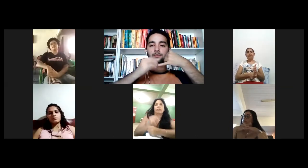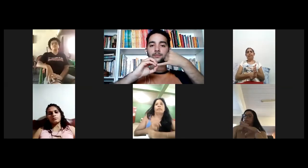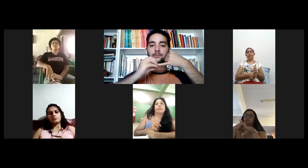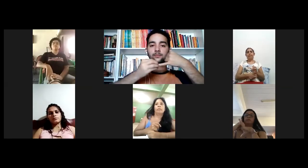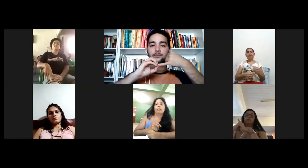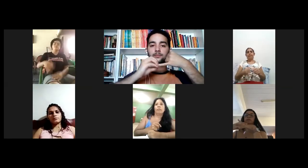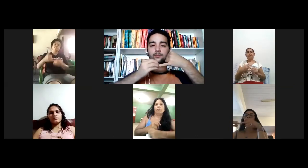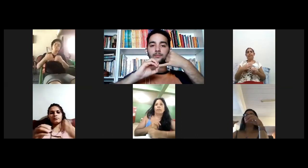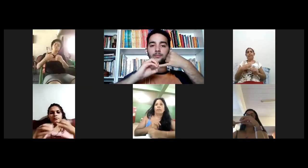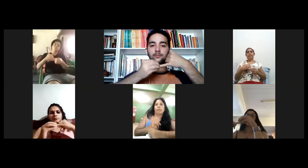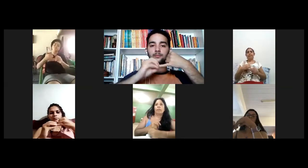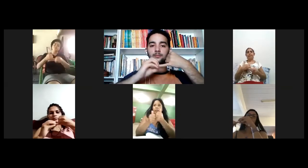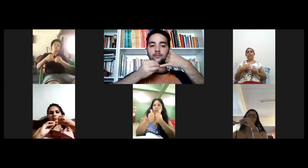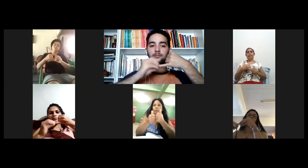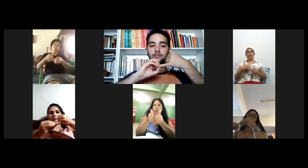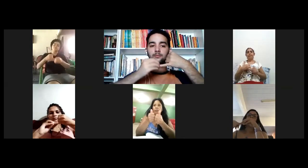Feijão.